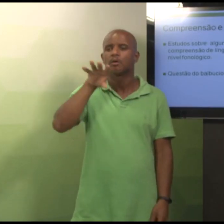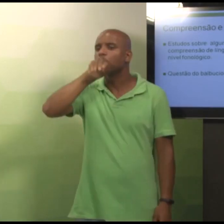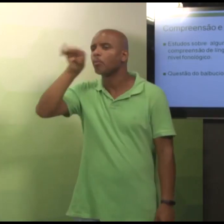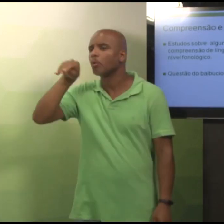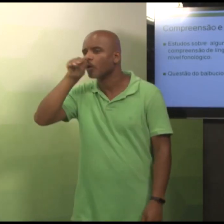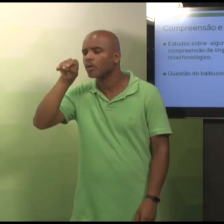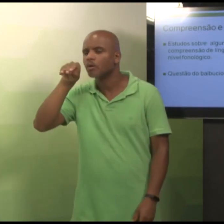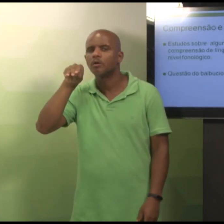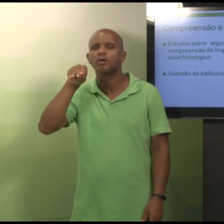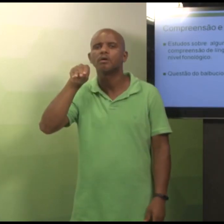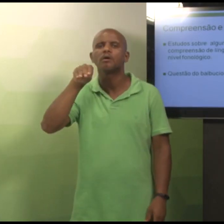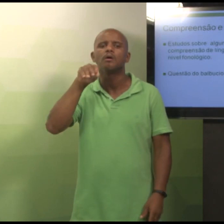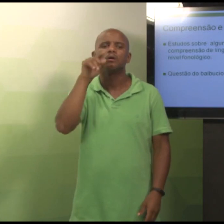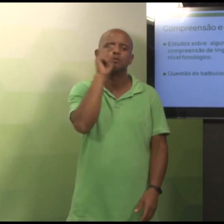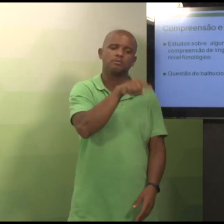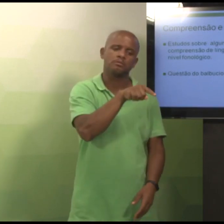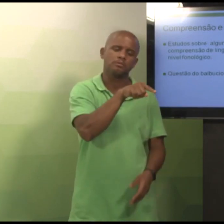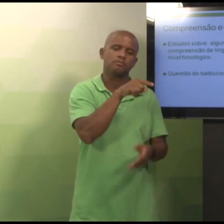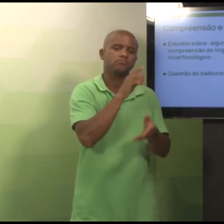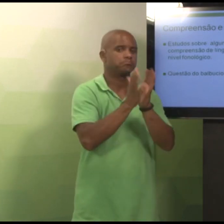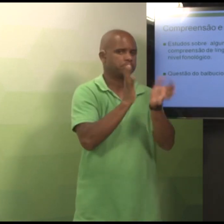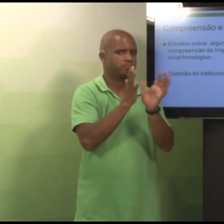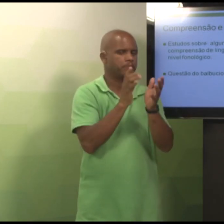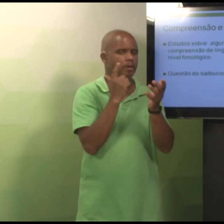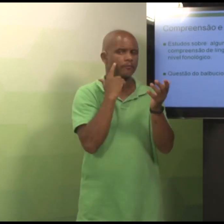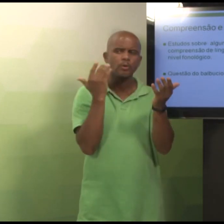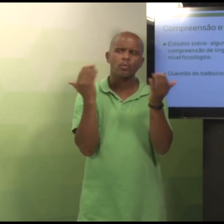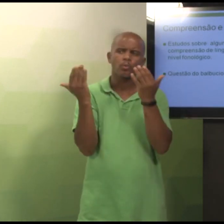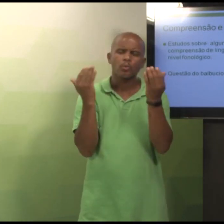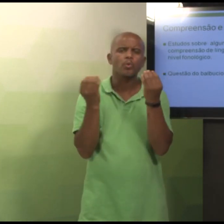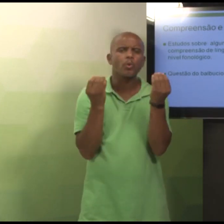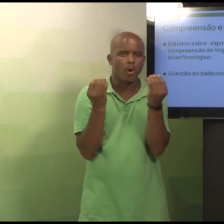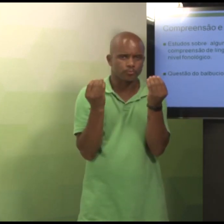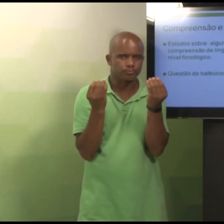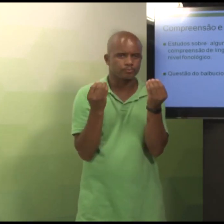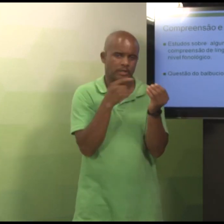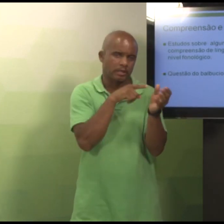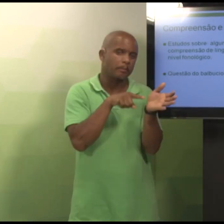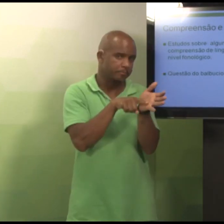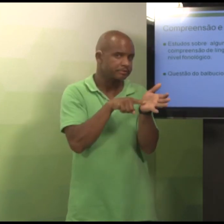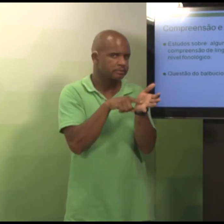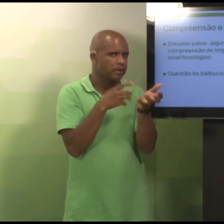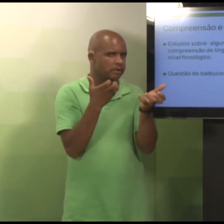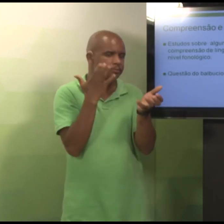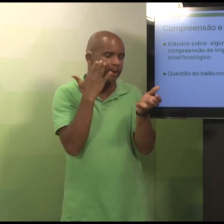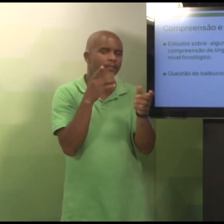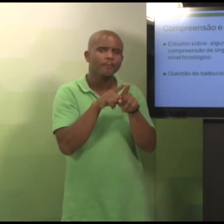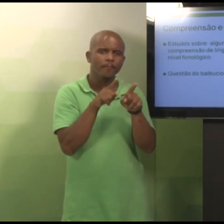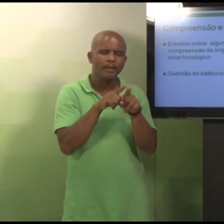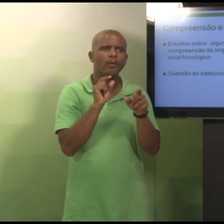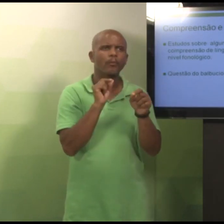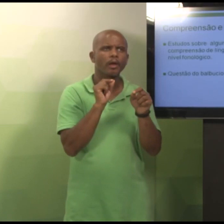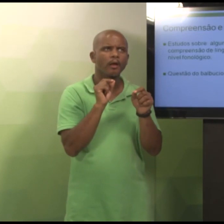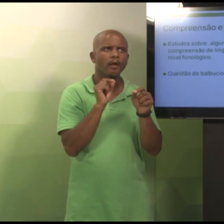suas pesquisas sobre balbucio, tanto na língua oral quanto na língua de sinais, em suas comparações,